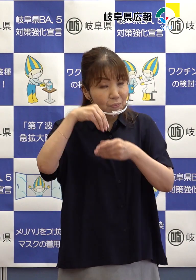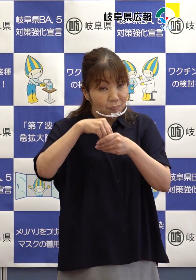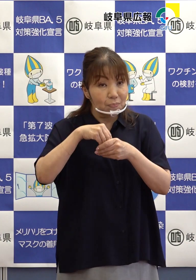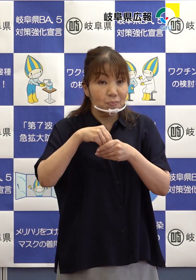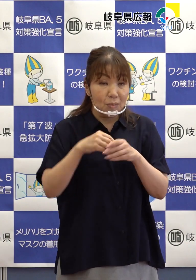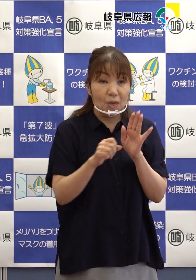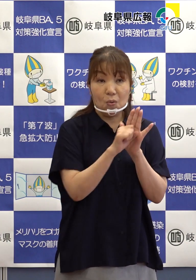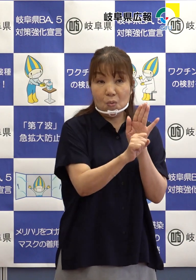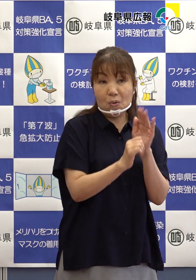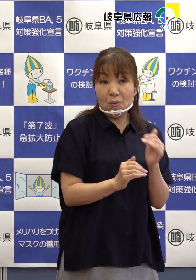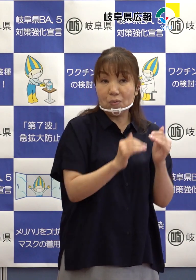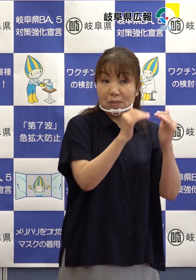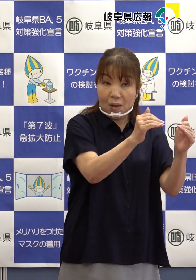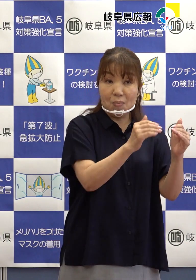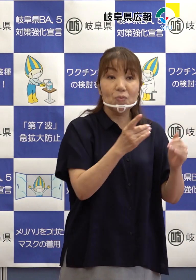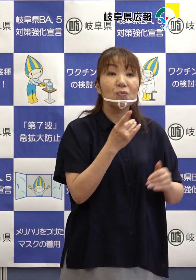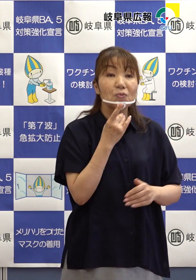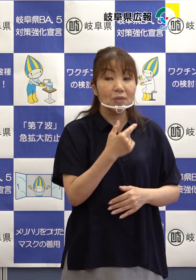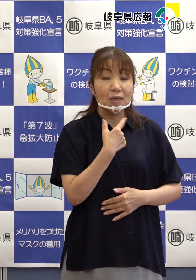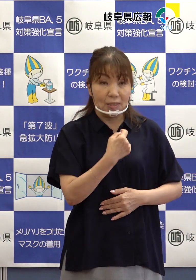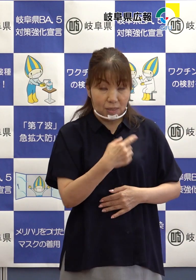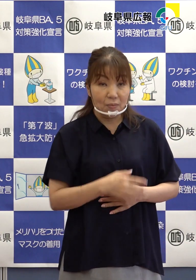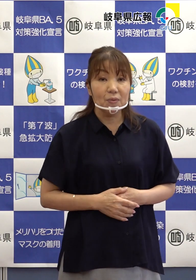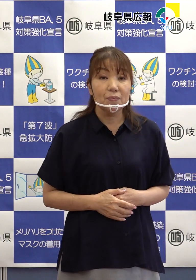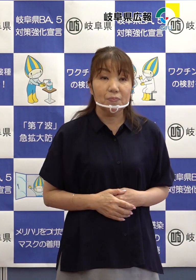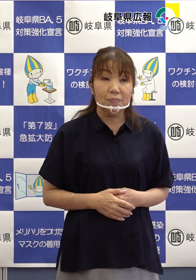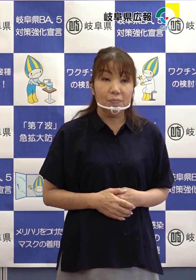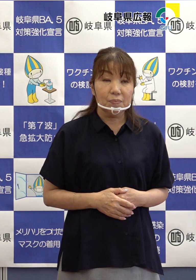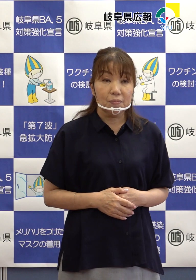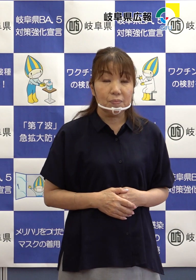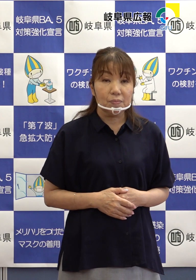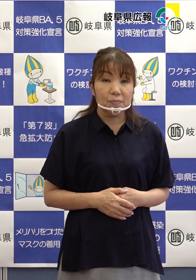効果が高まって言うことを真期待したいと思います